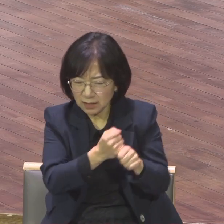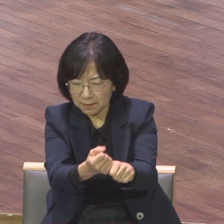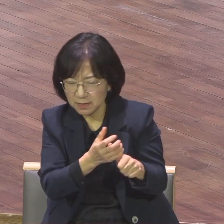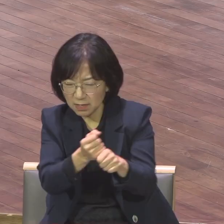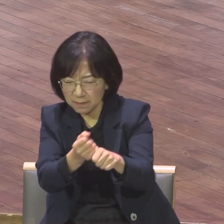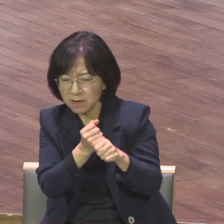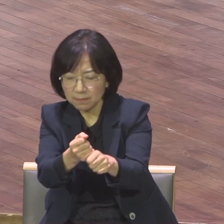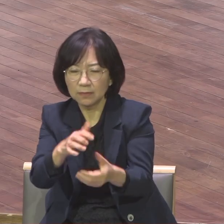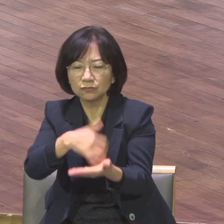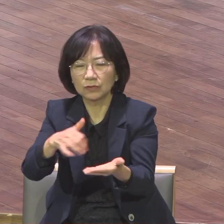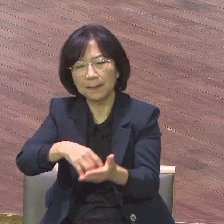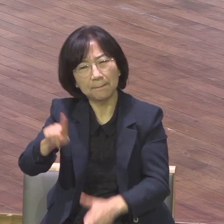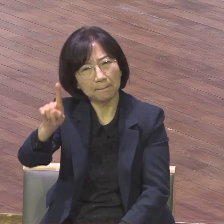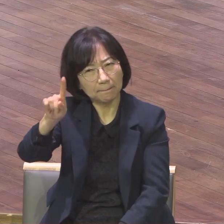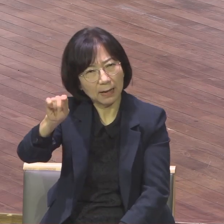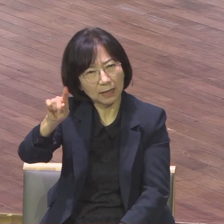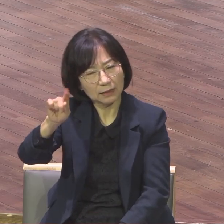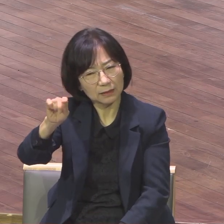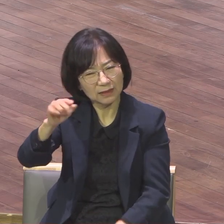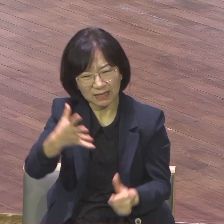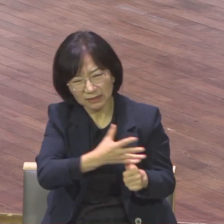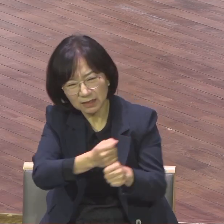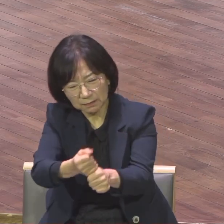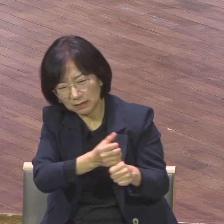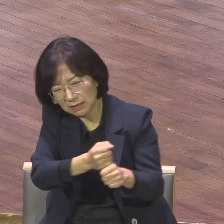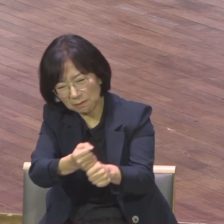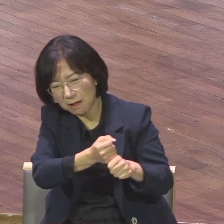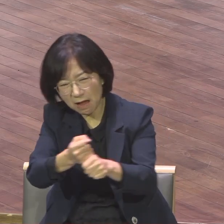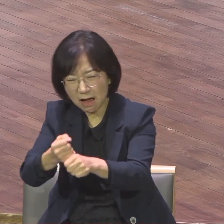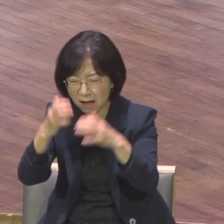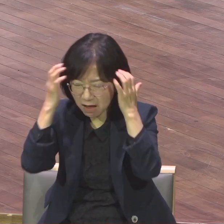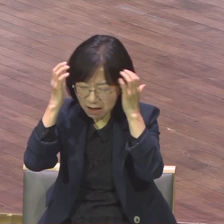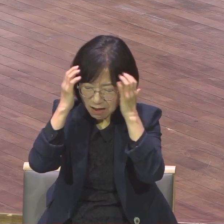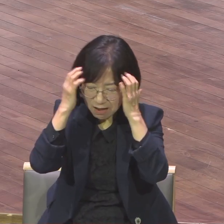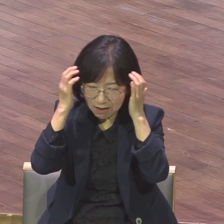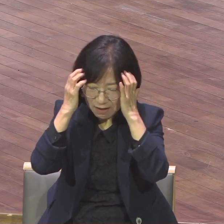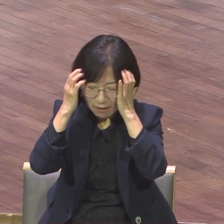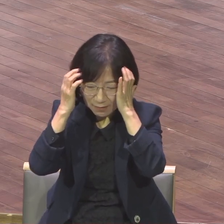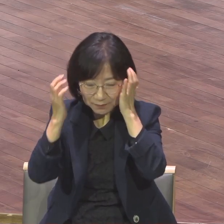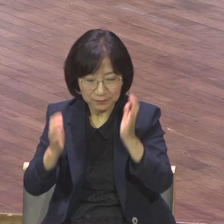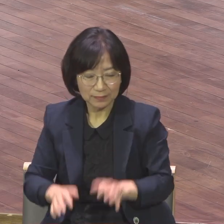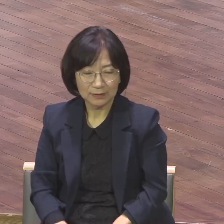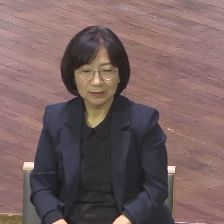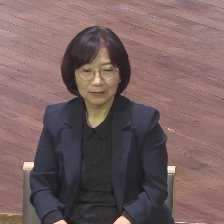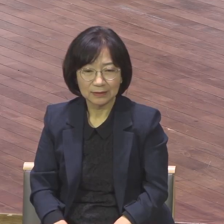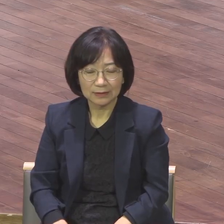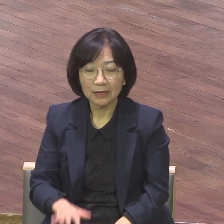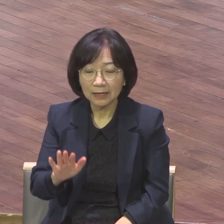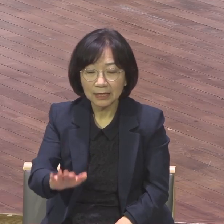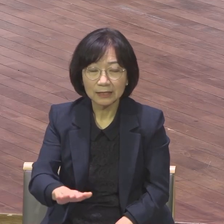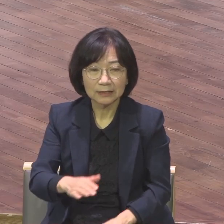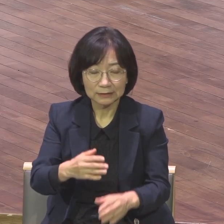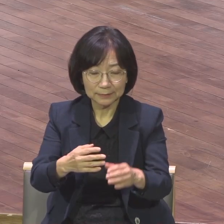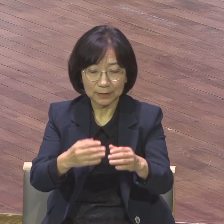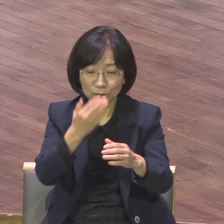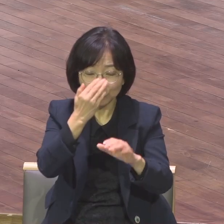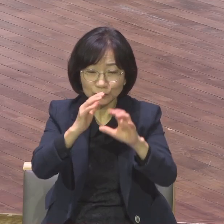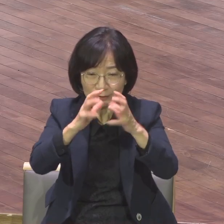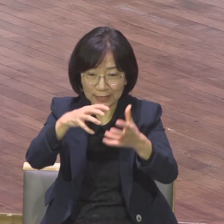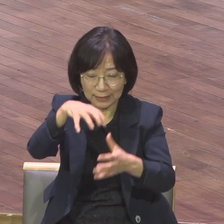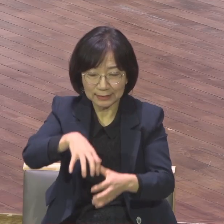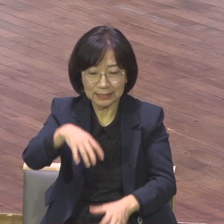이제 바벨론으로 포로로 돼 가지요. 대신에 유다에는 이제 그 삼촌 시드기야가 그렇게 왕의 역할을